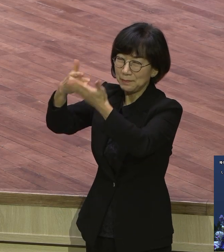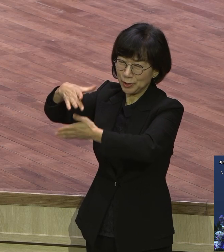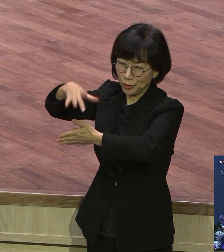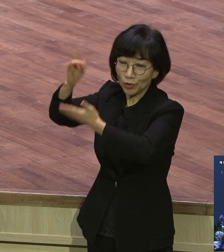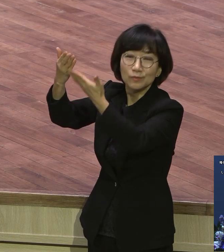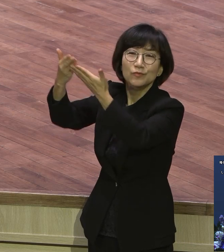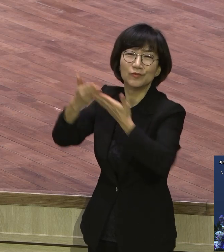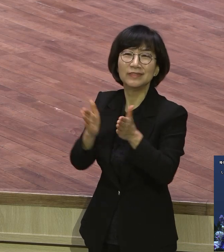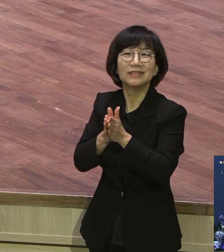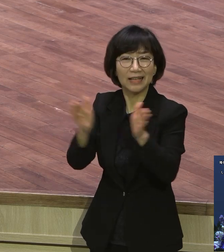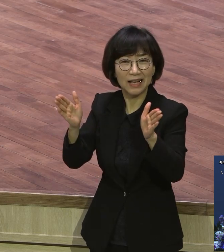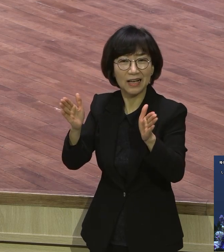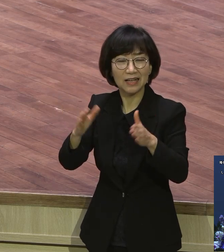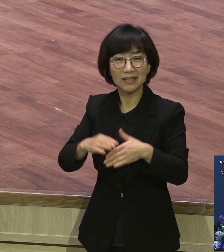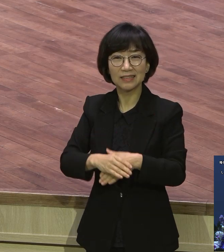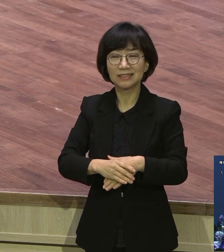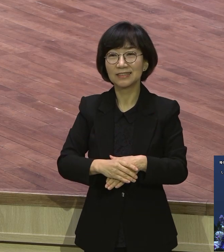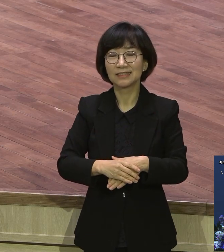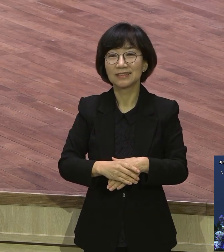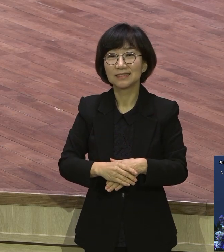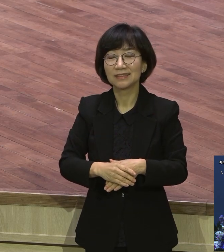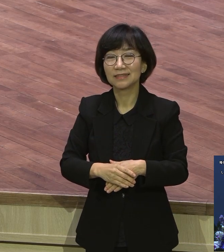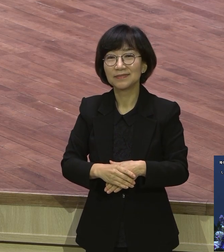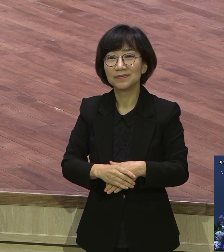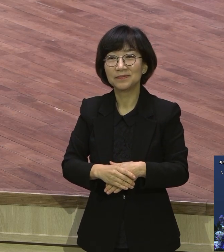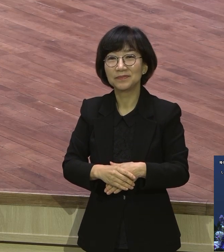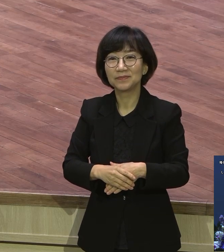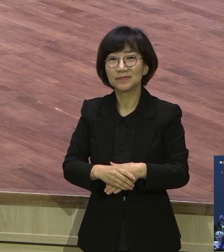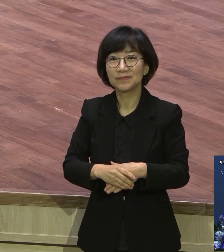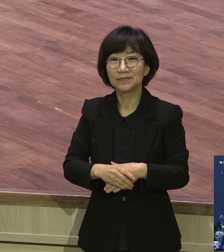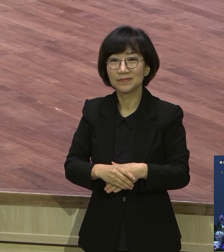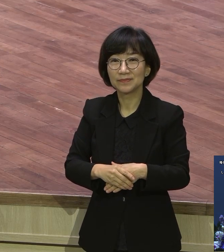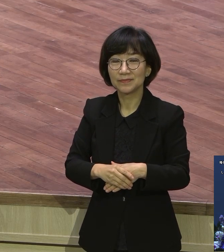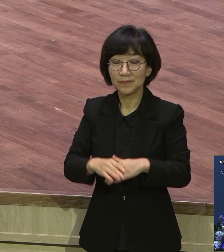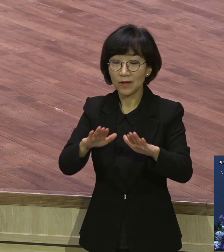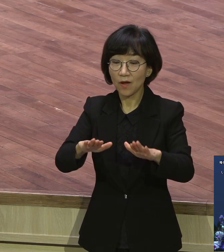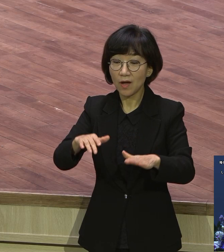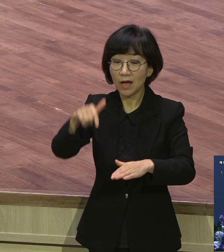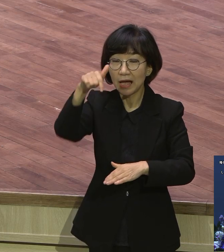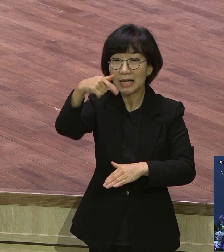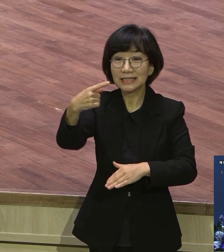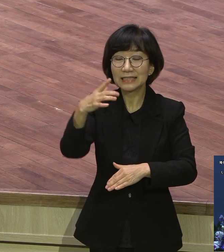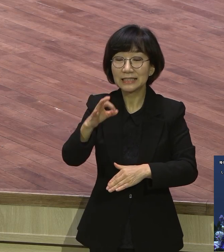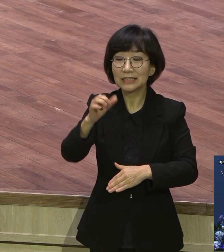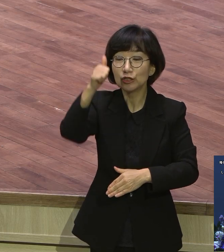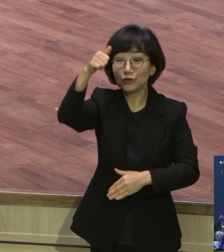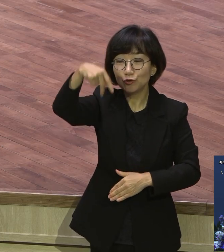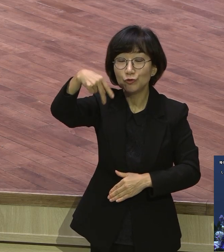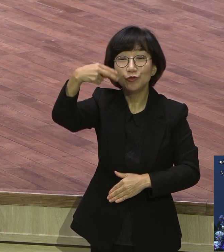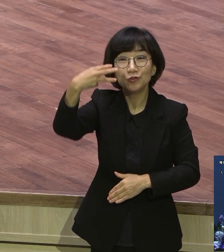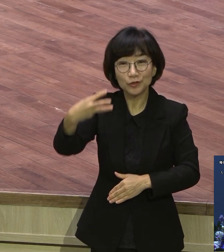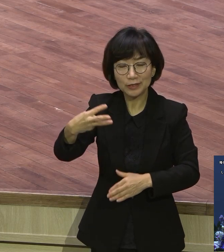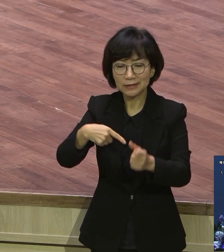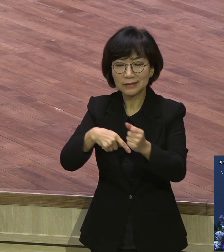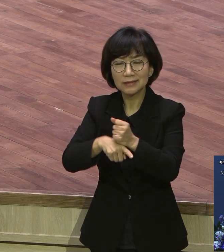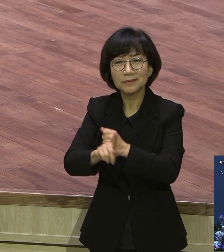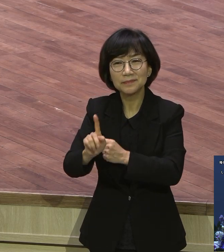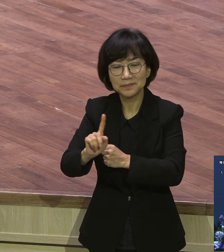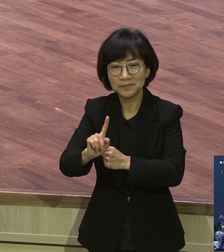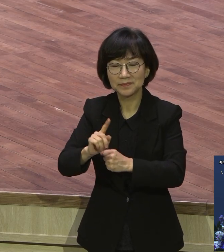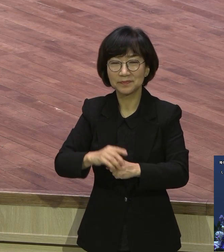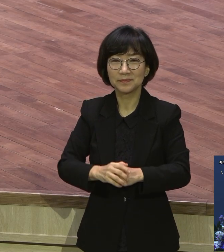하나님의 사람은 이걸 가져올 수 있어요 이 본문의 극률은 헬라 말라면 엘레오스 이